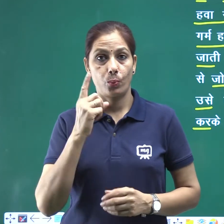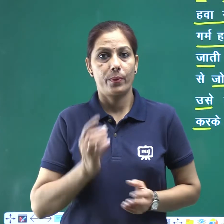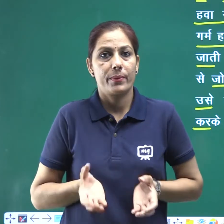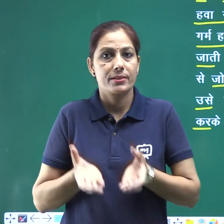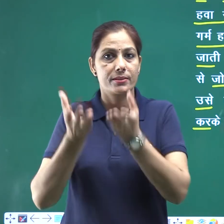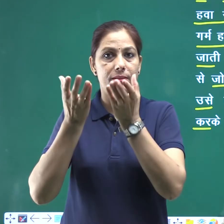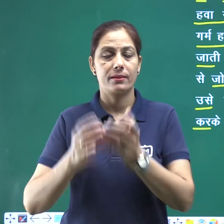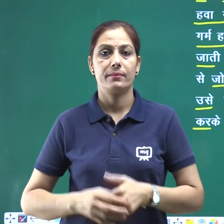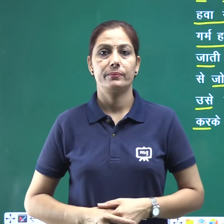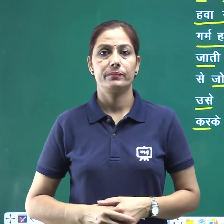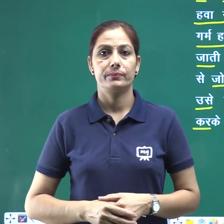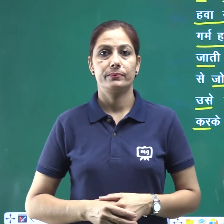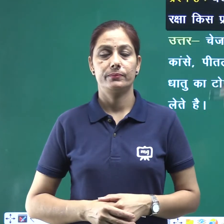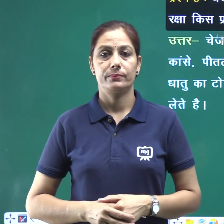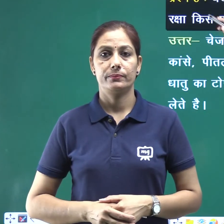जाता है।